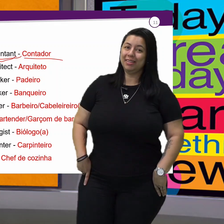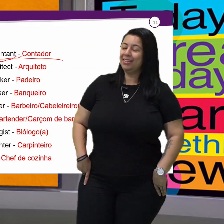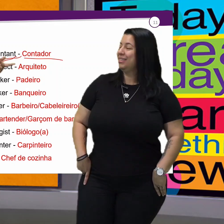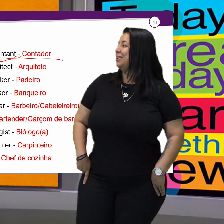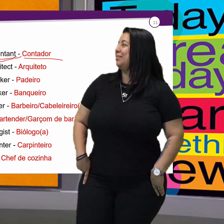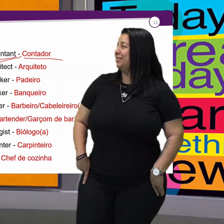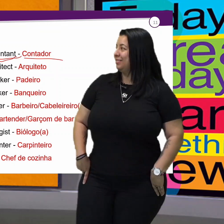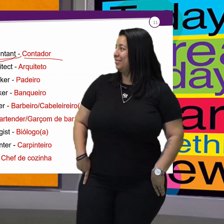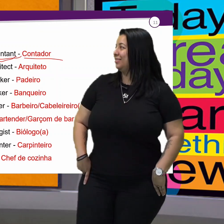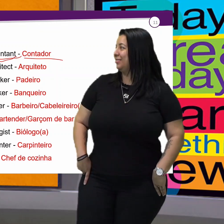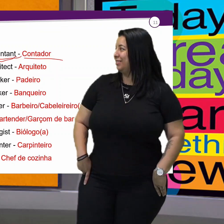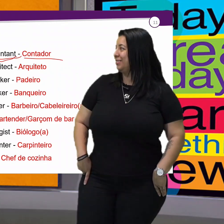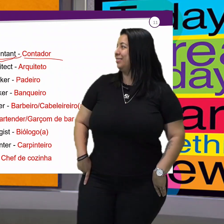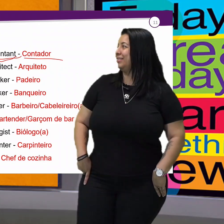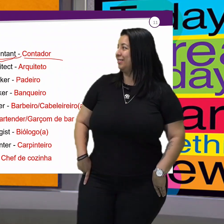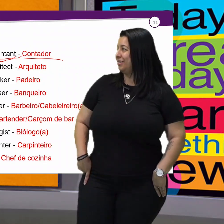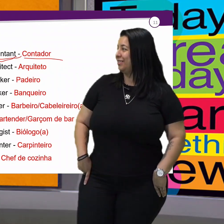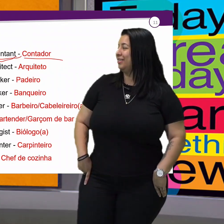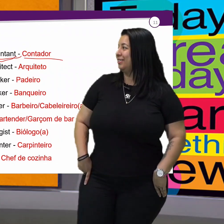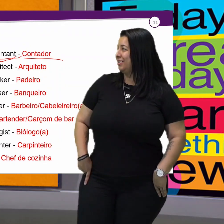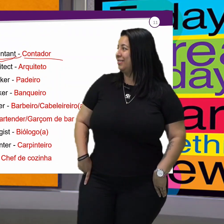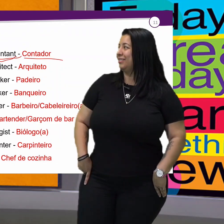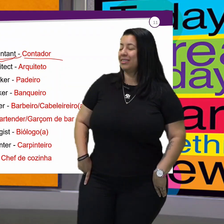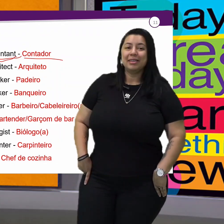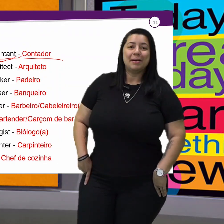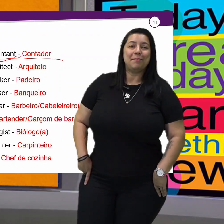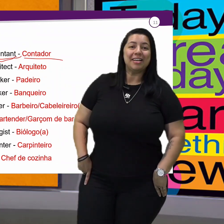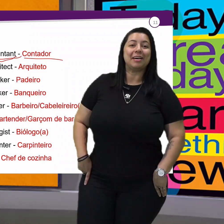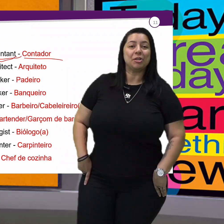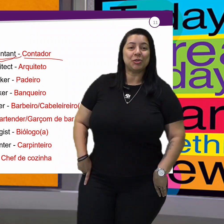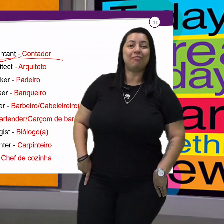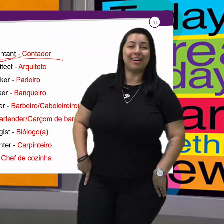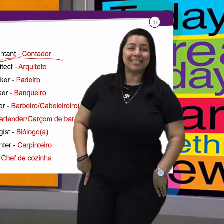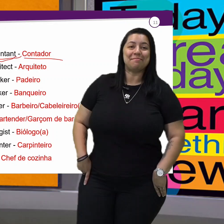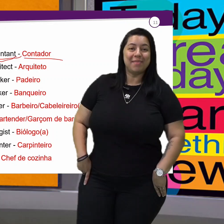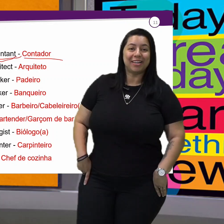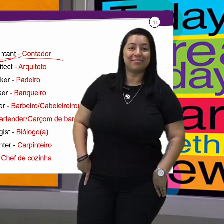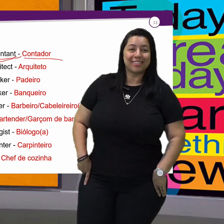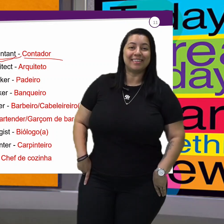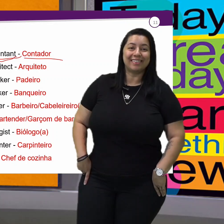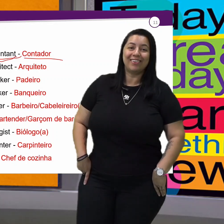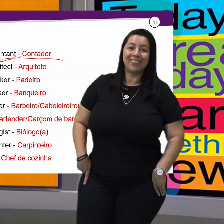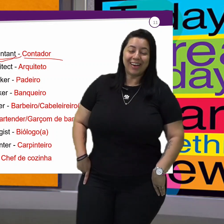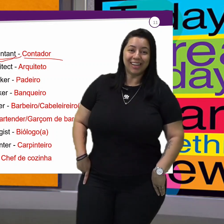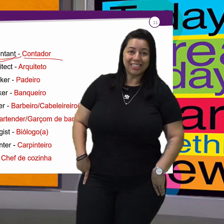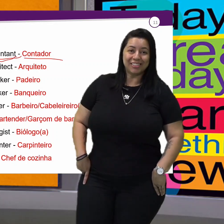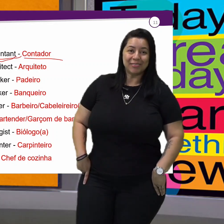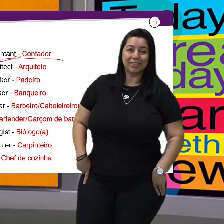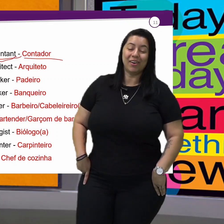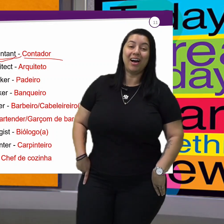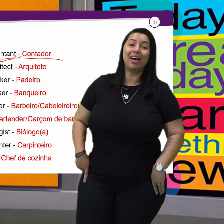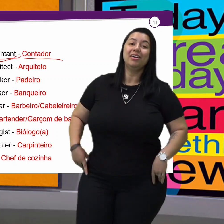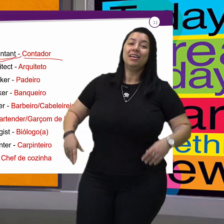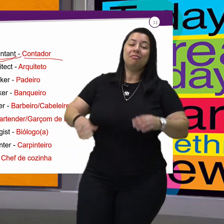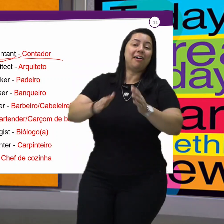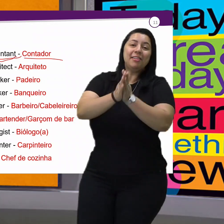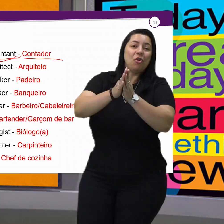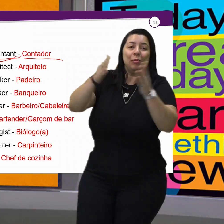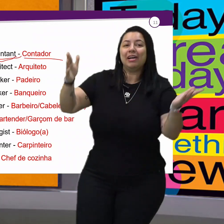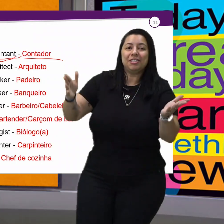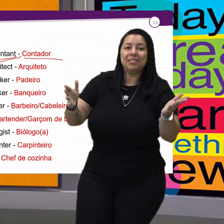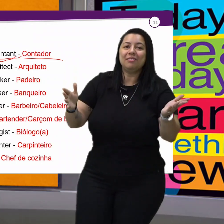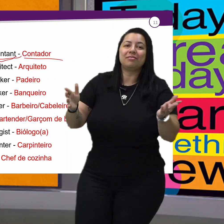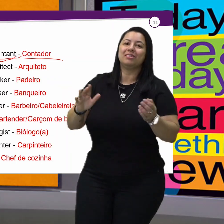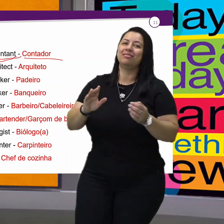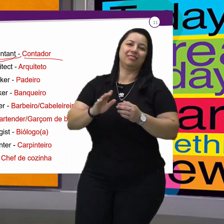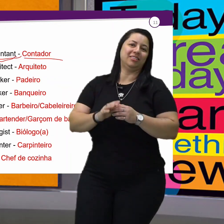Pode até ter pessoas que conseguir ficar muito similares, idênticas mas até. a pessoa vai saber que você não é nativo. Então, fale